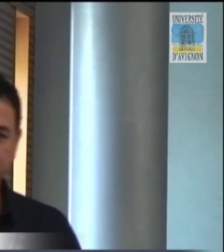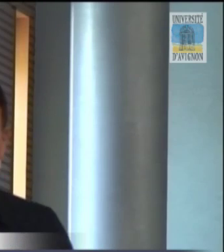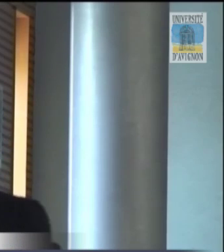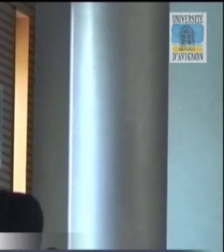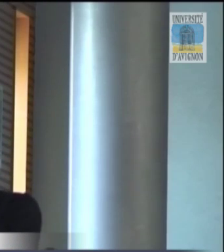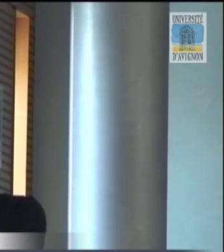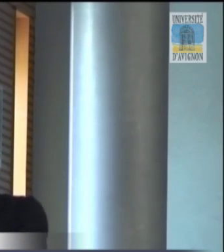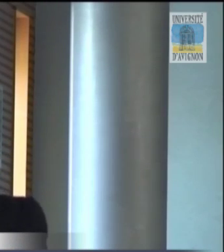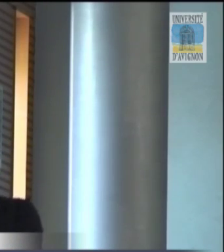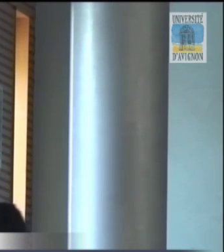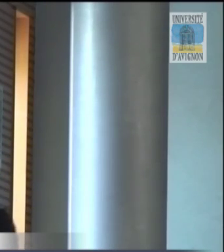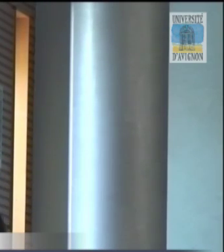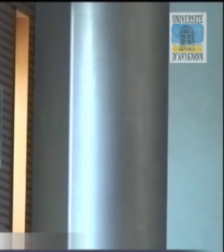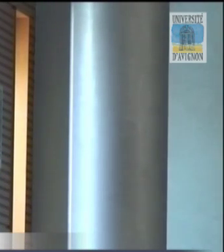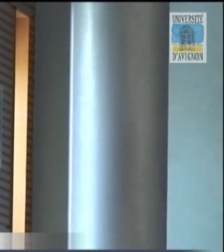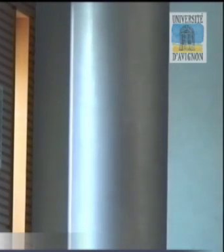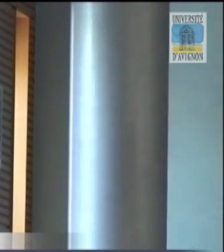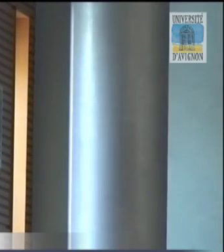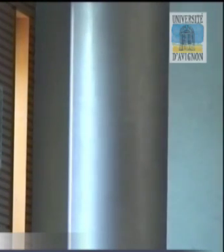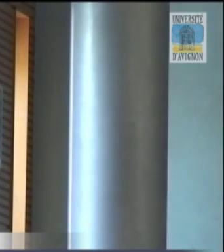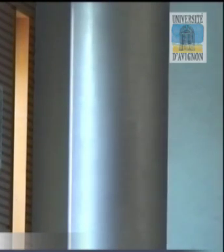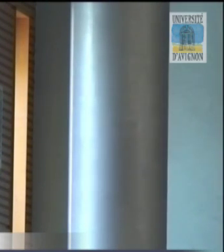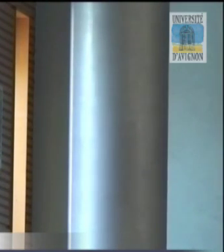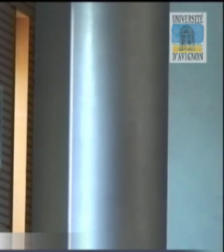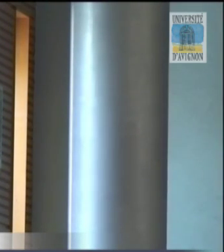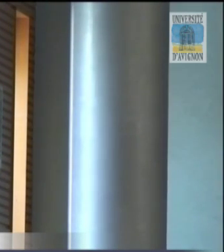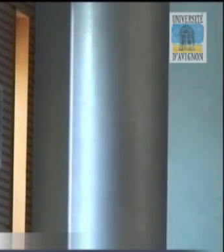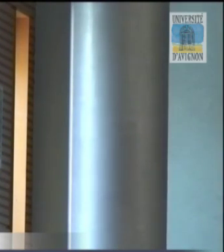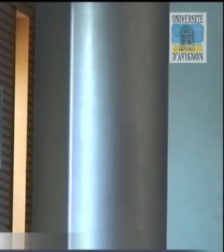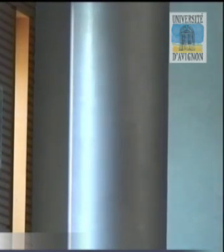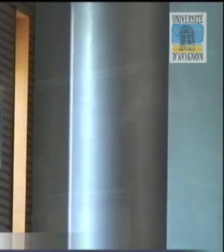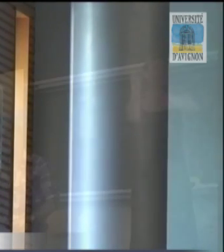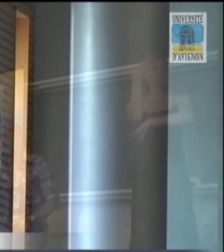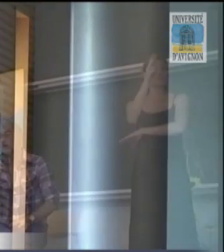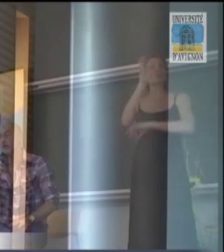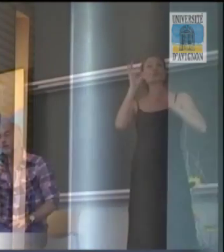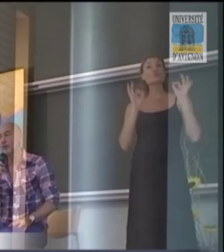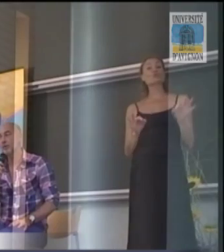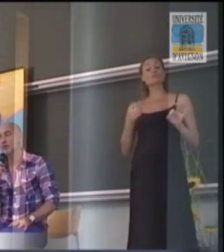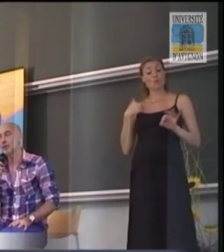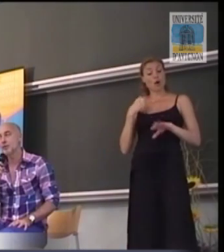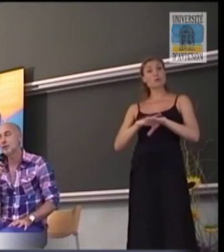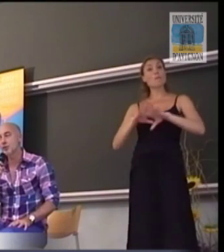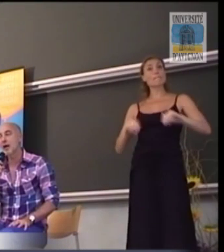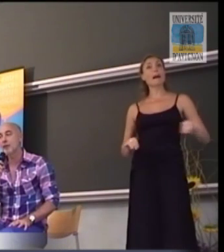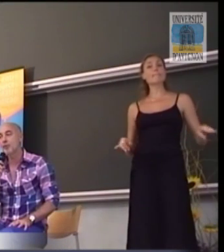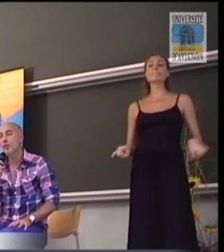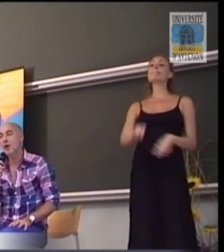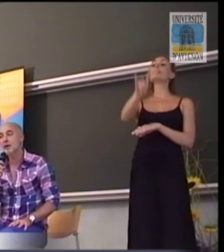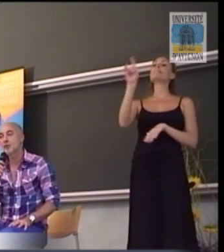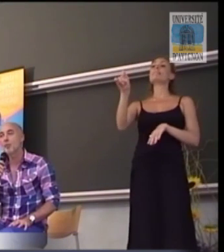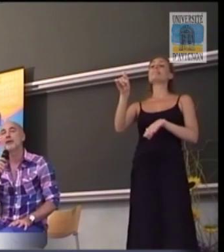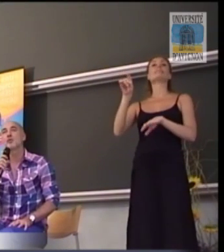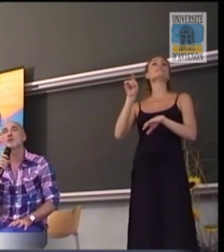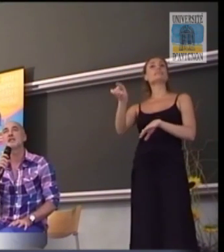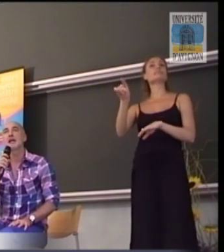votre université pour réfléchir avec vous. Et j'ai posé une question qui me semble, en tout cas pour moi,